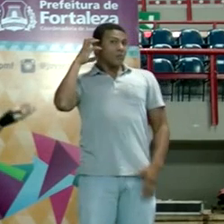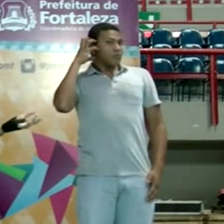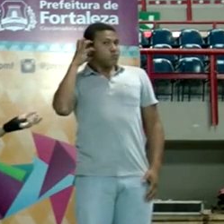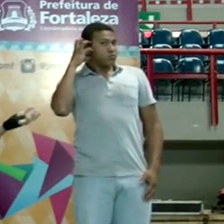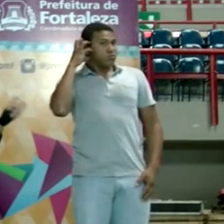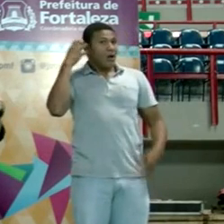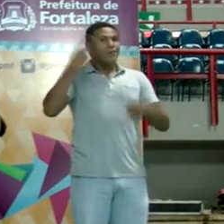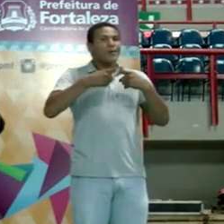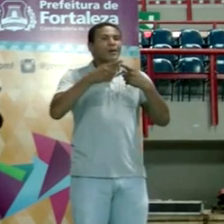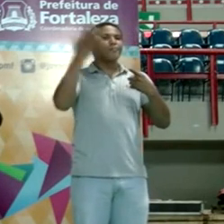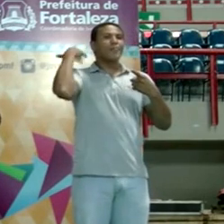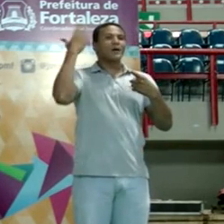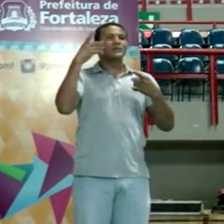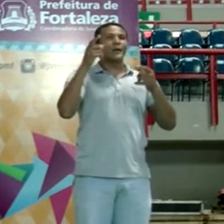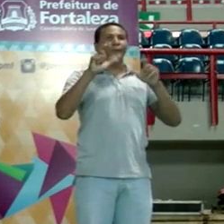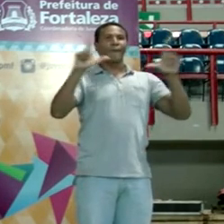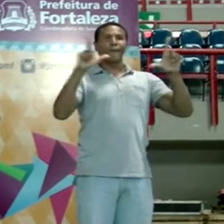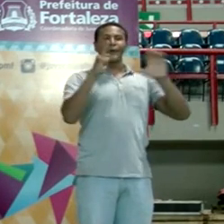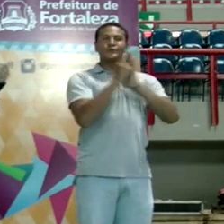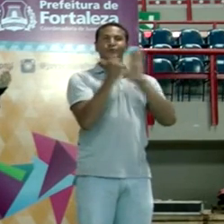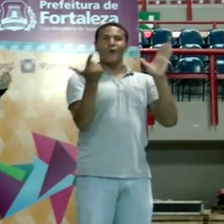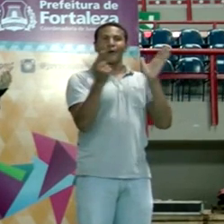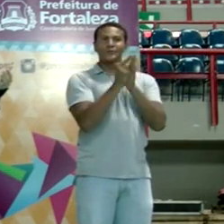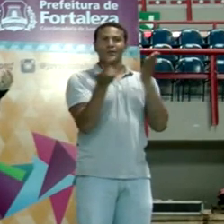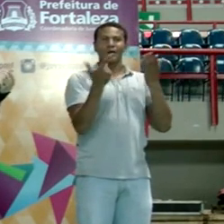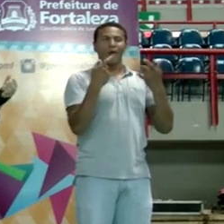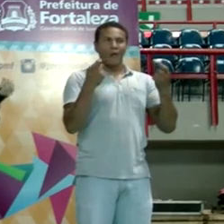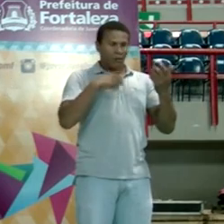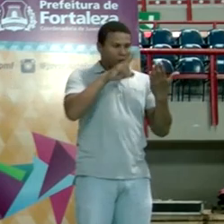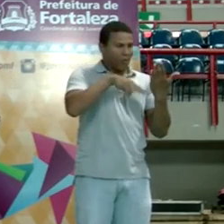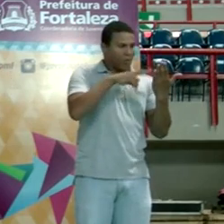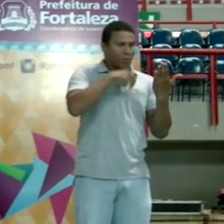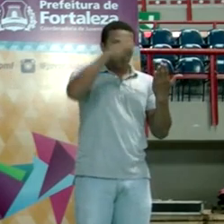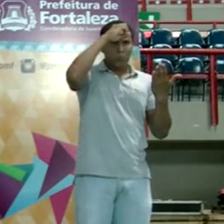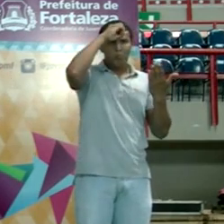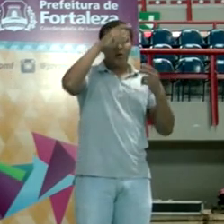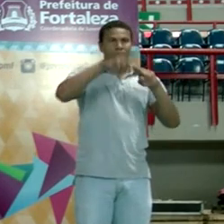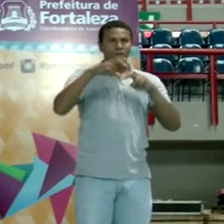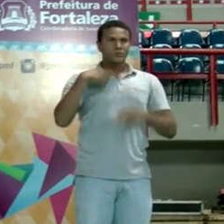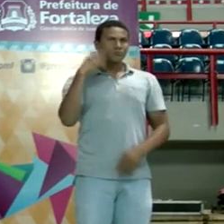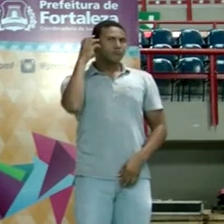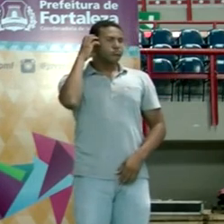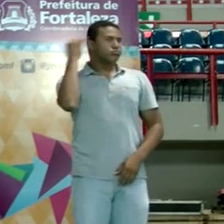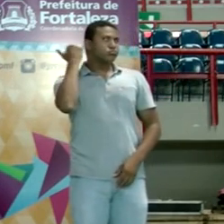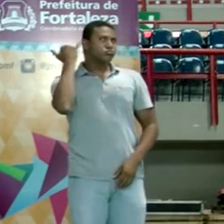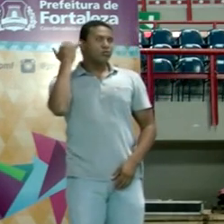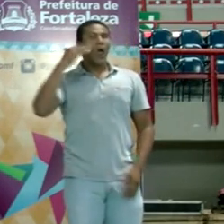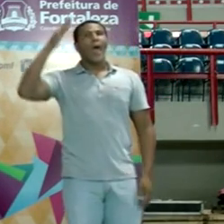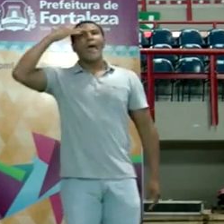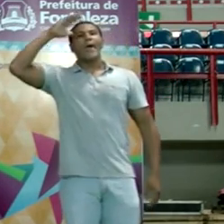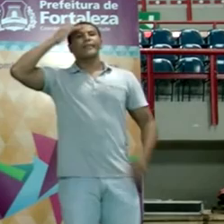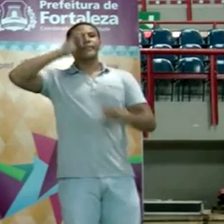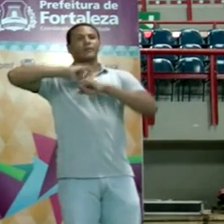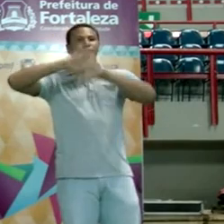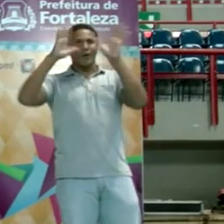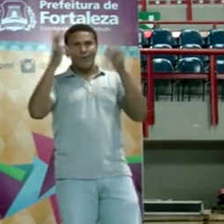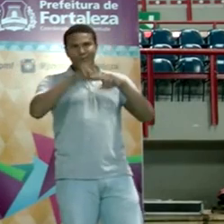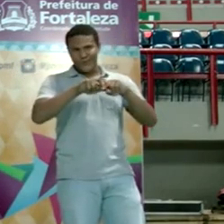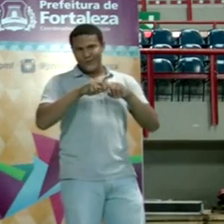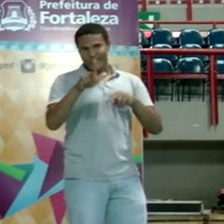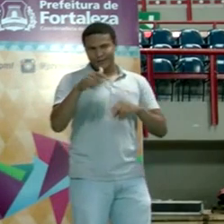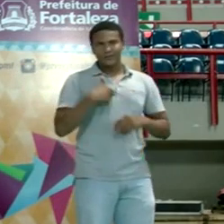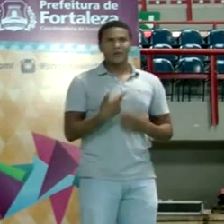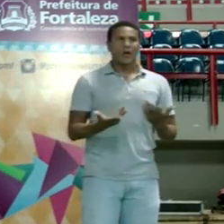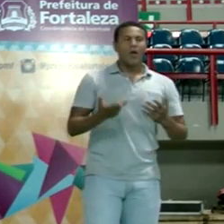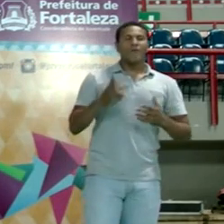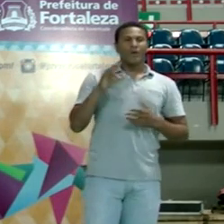população era analfabeta, de que adiantava jornal, as pessoas não sabiam ler. O veículo de comunicação era o rádio. Então ele vai